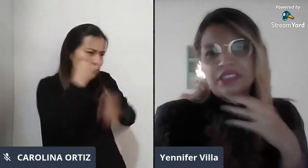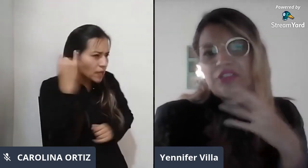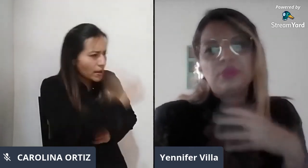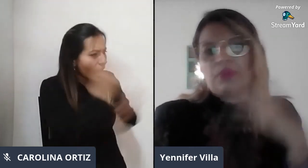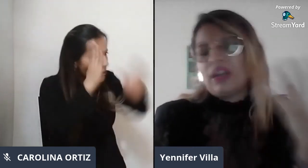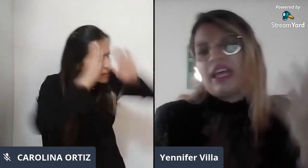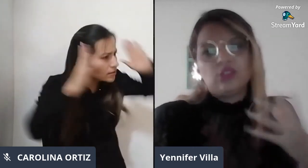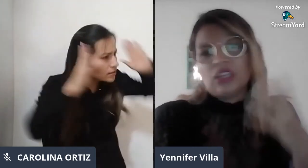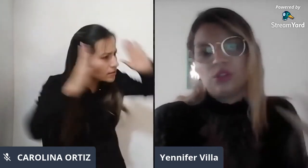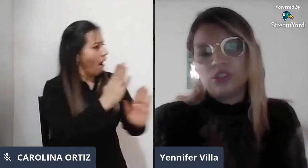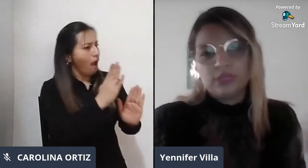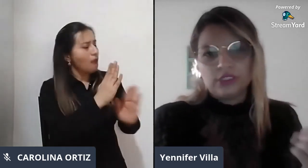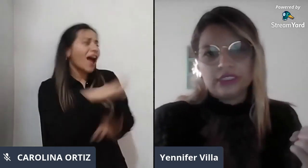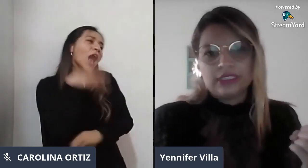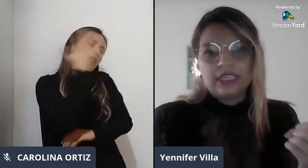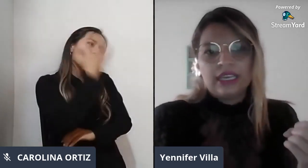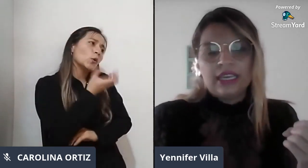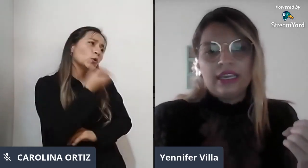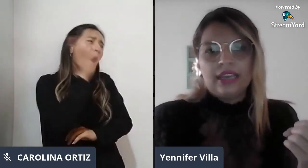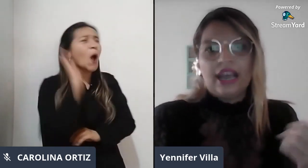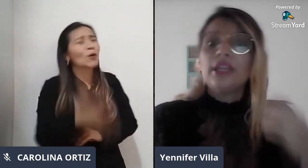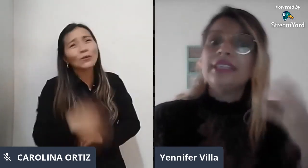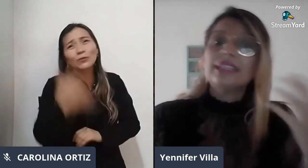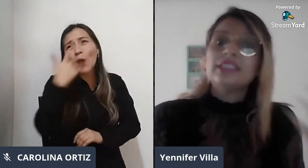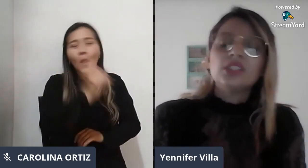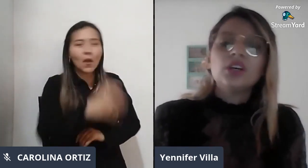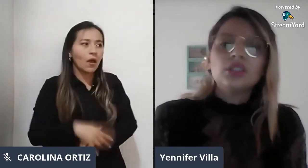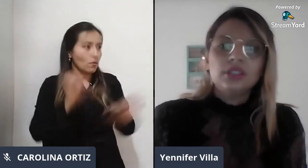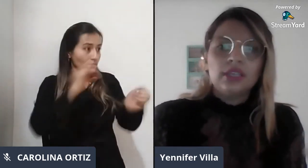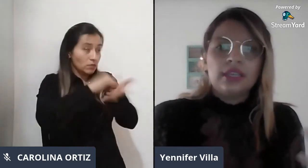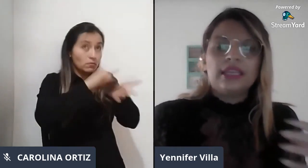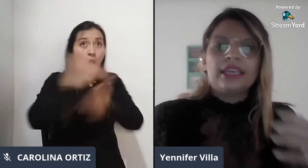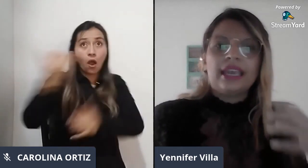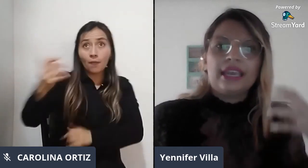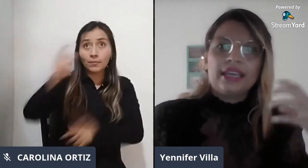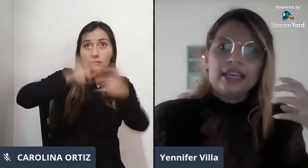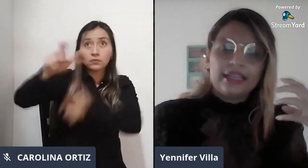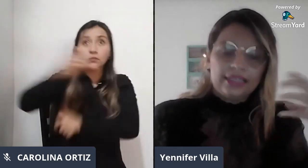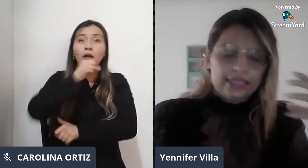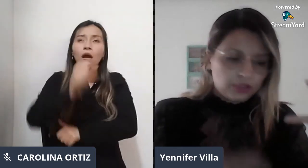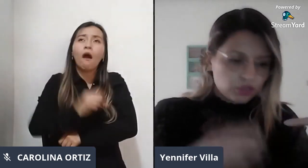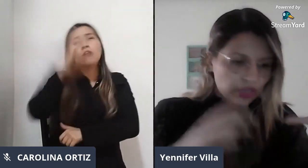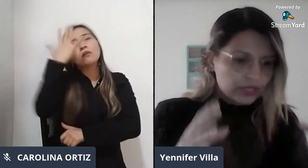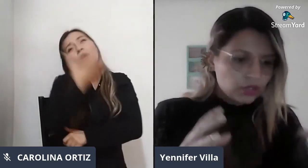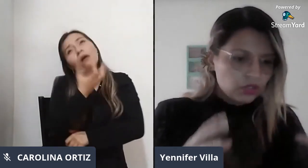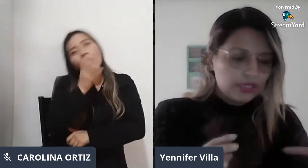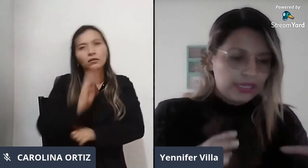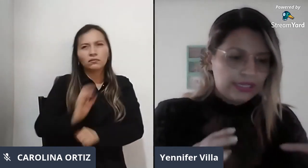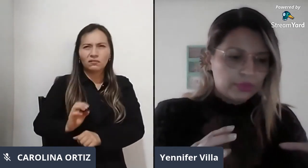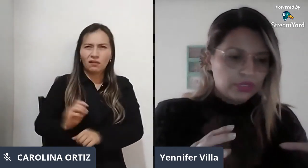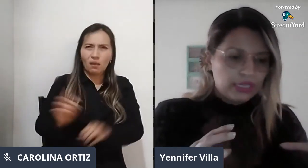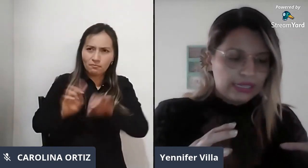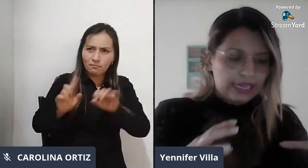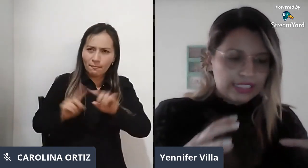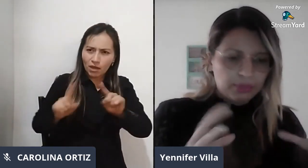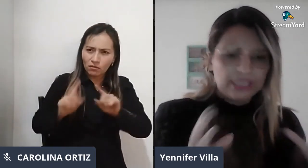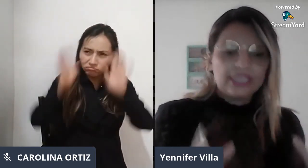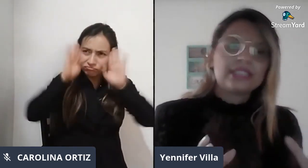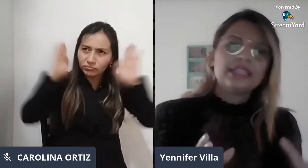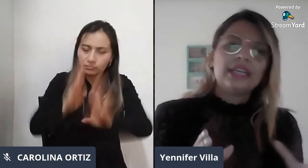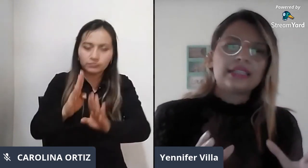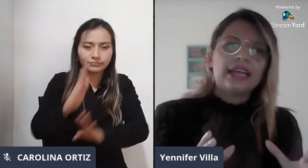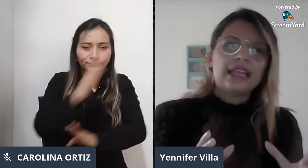esas vidas, ¿no? Ni por la de los adultos mayores. Hay una intención de que en estos casos, de, digamos que de